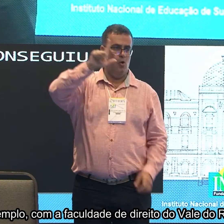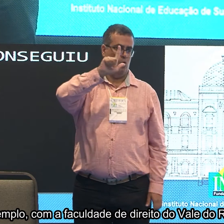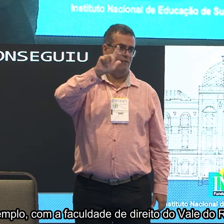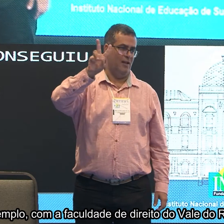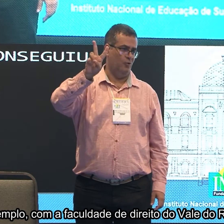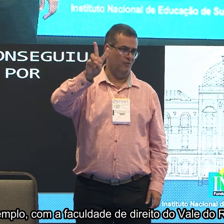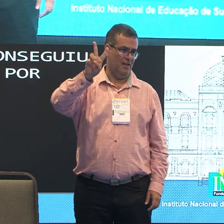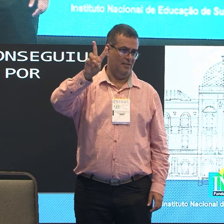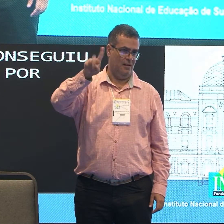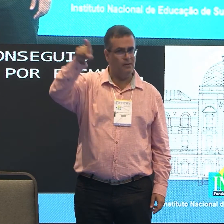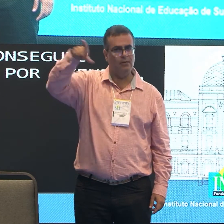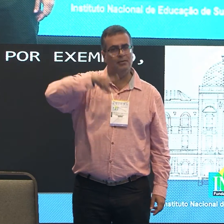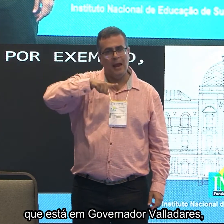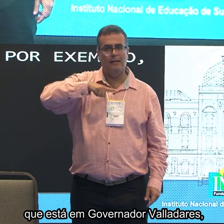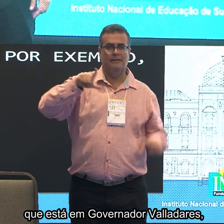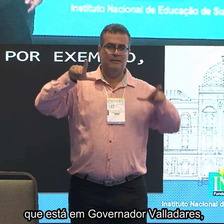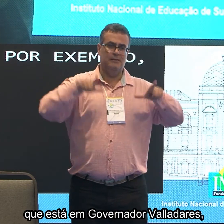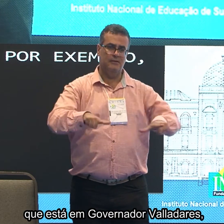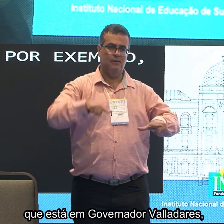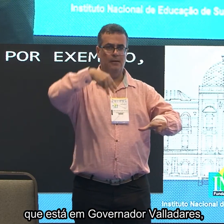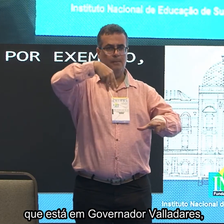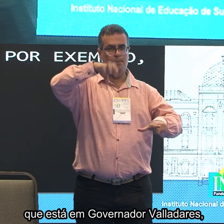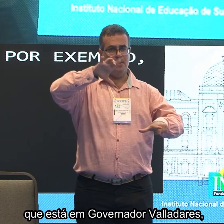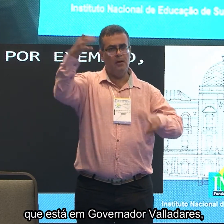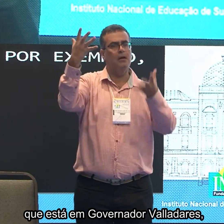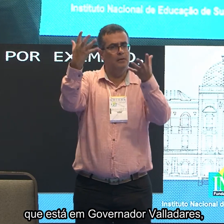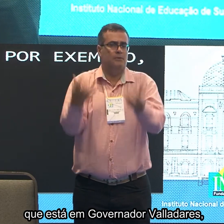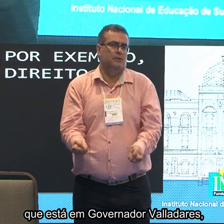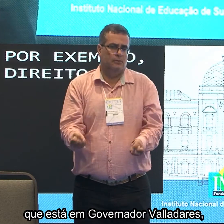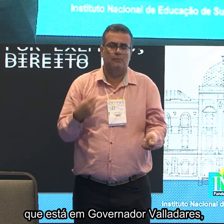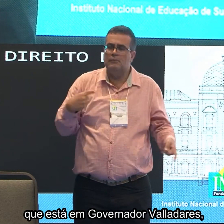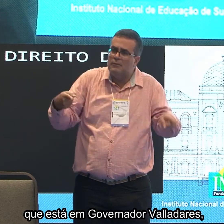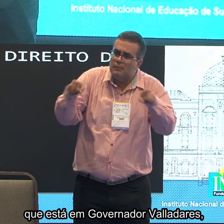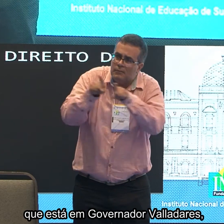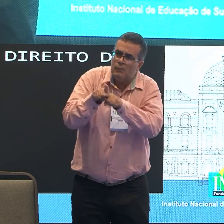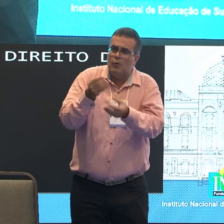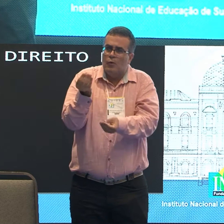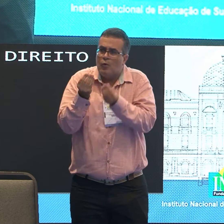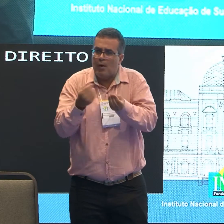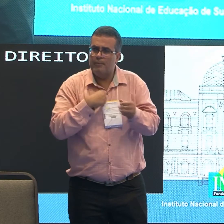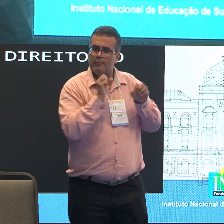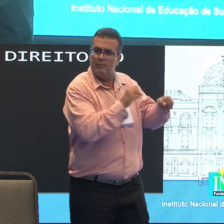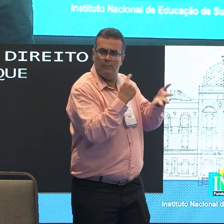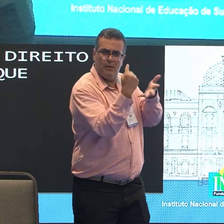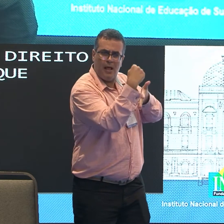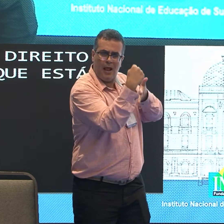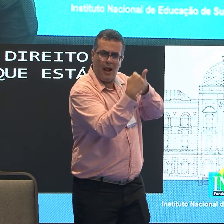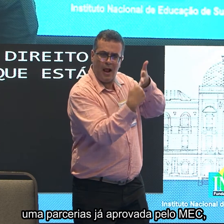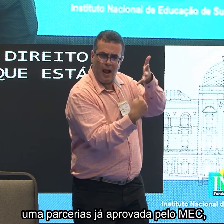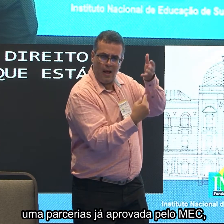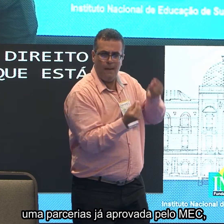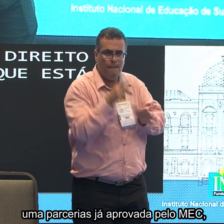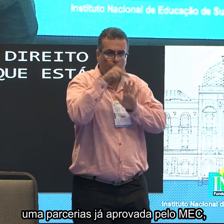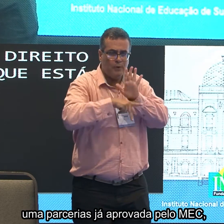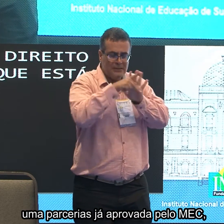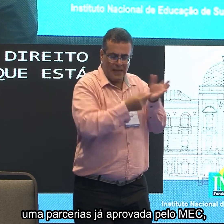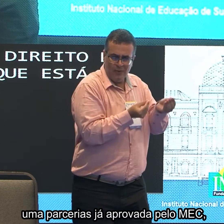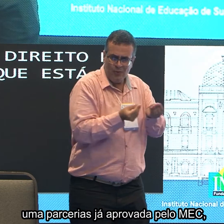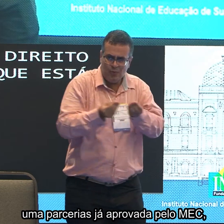Doce, que está lá em Governador Valadares. Como é que aceitou essa parceria? É uma parceria